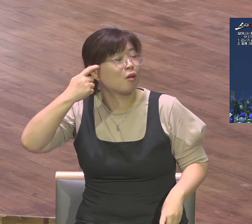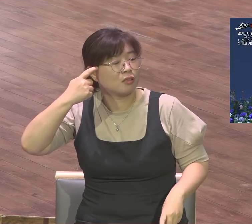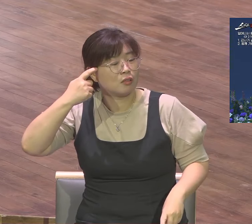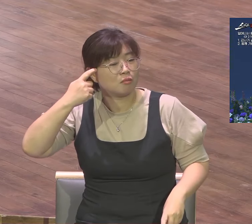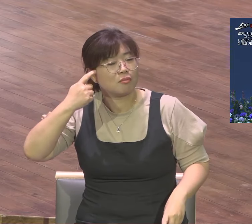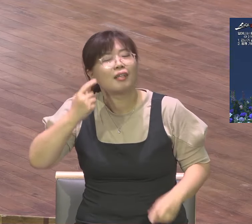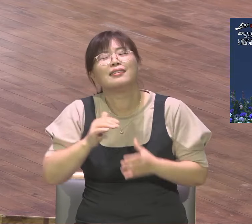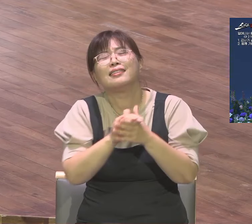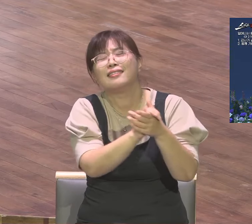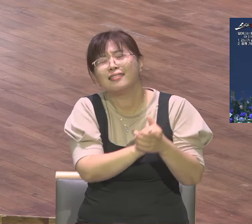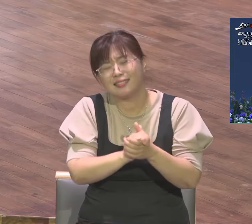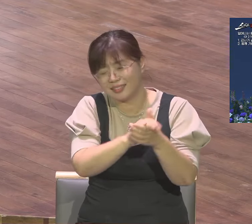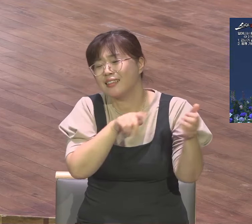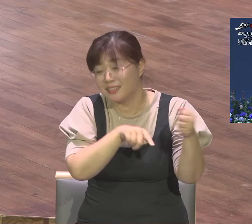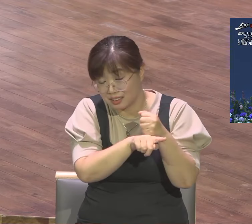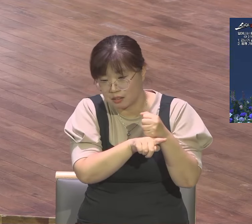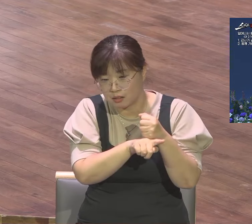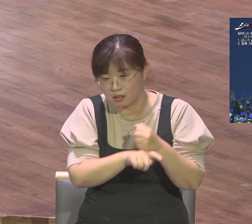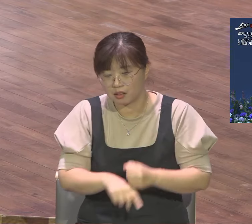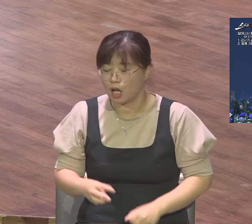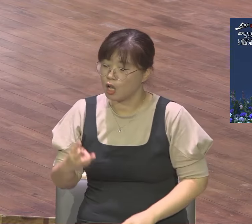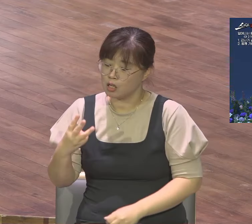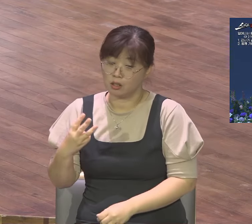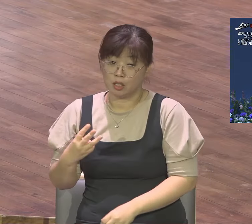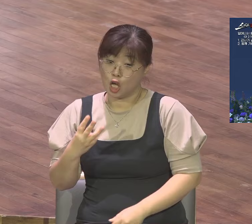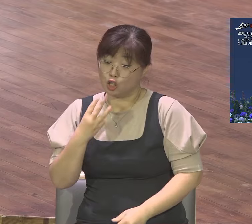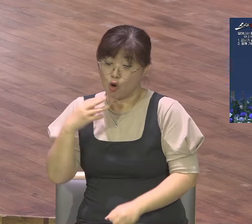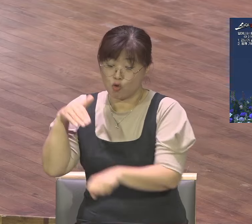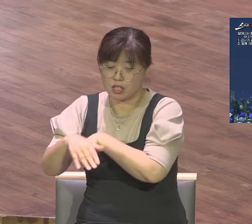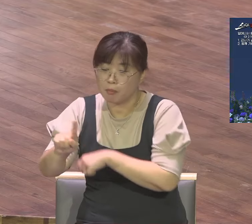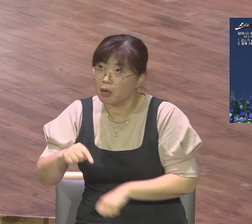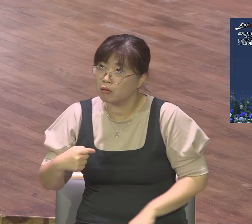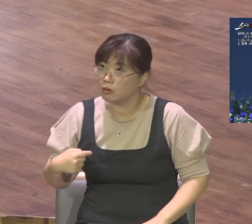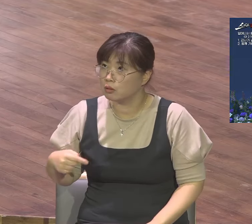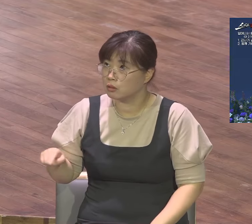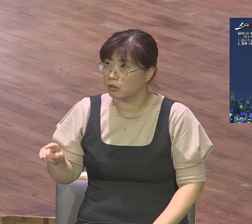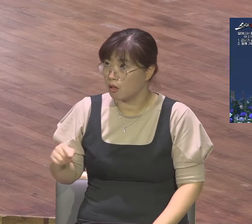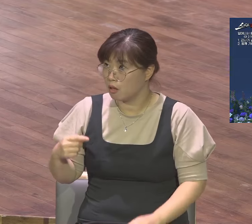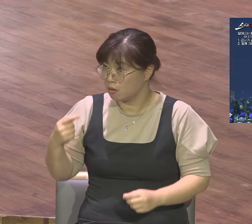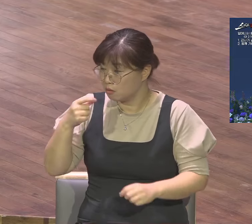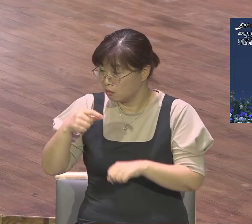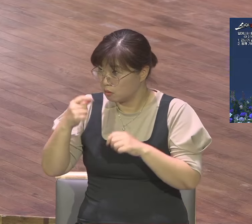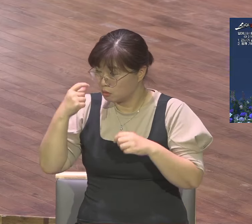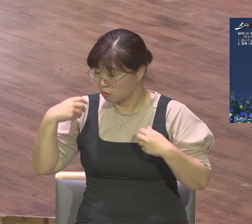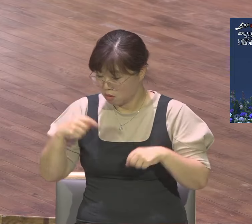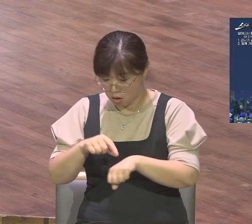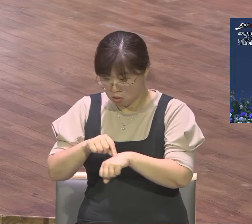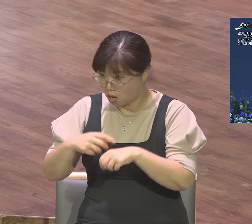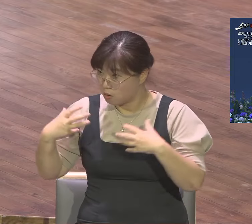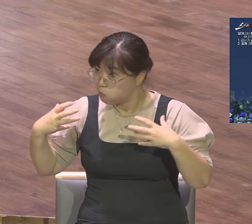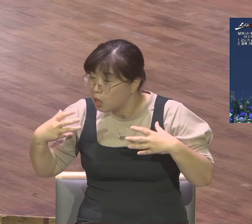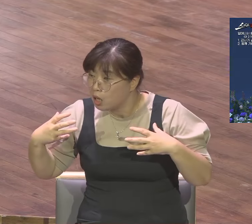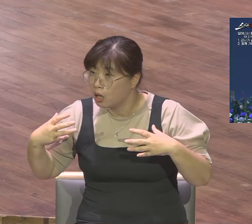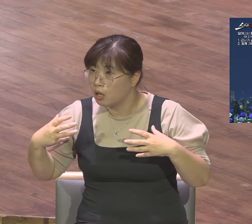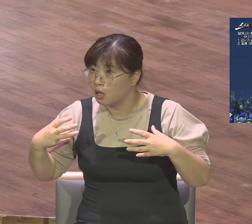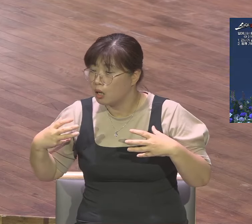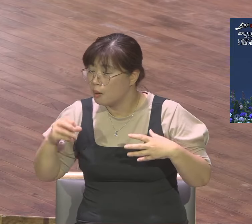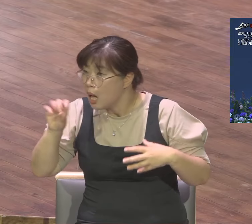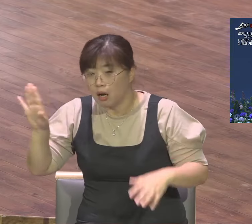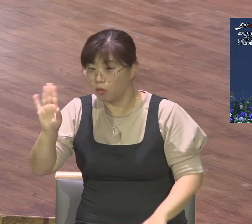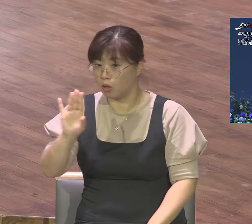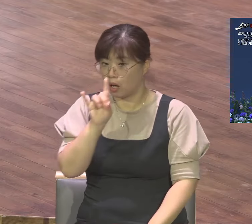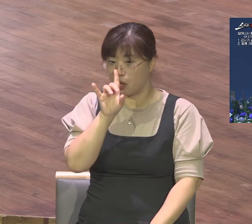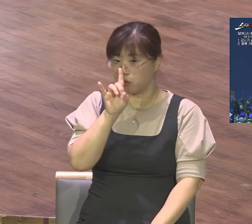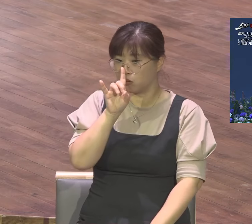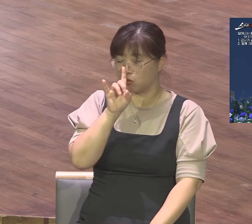그게 부산 문화예요. 그 서울은 절대 안 그래요. 집 사람은 서울 사람 절대로 상대가 듣기 싫은 말, 신뢰되는 말